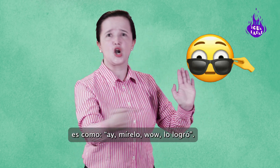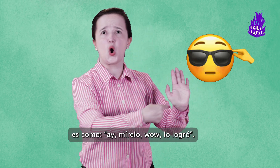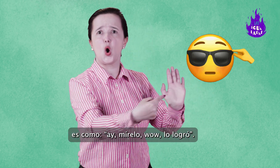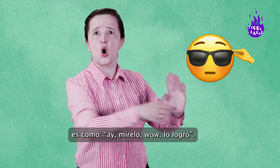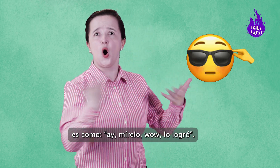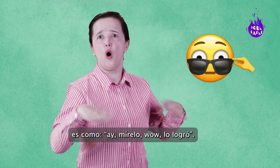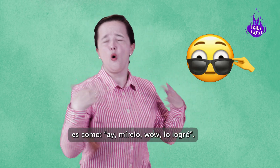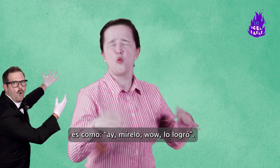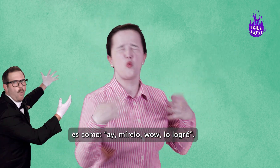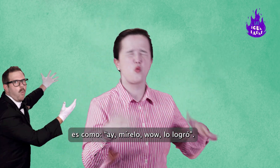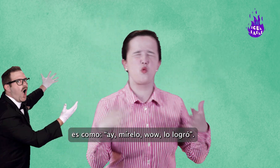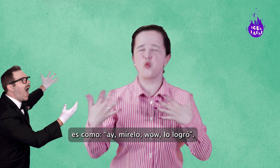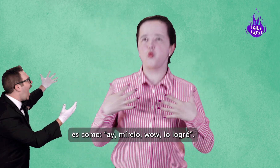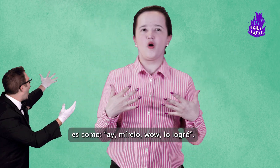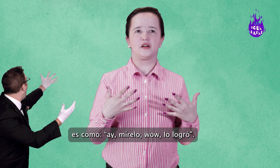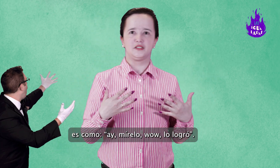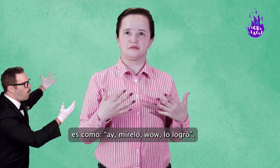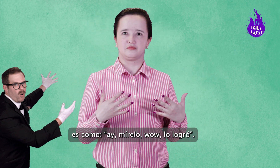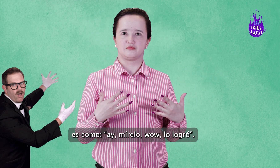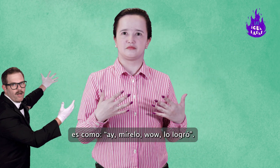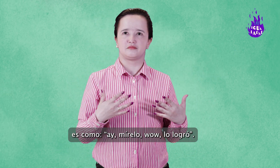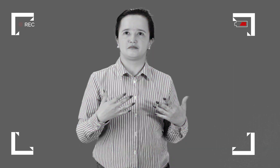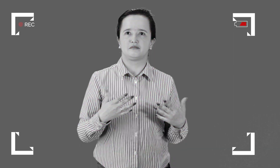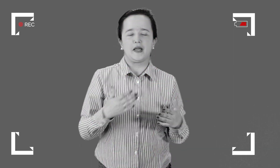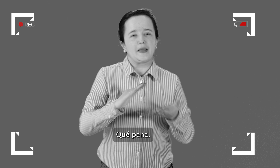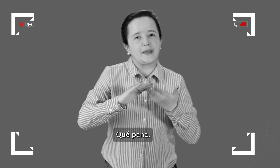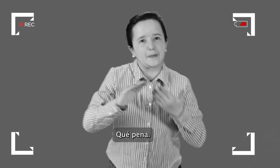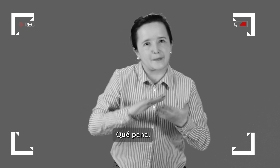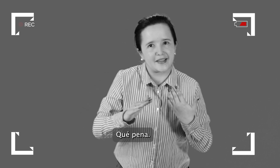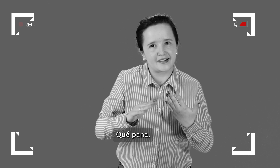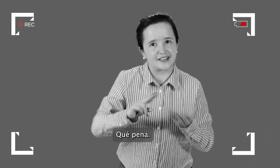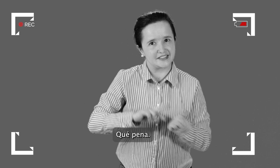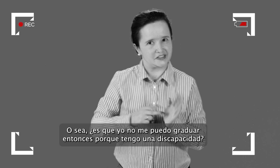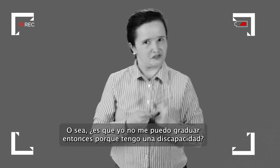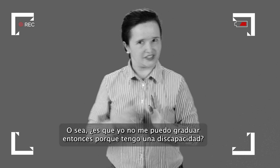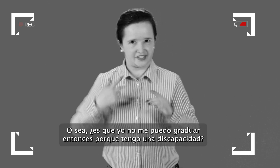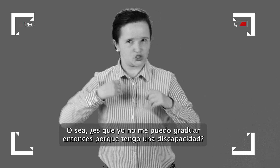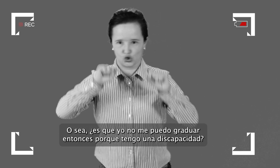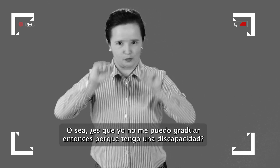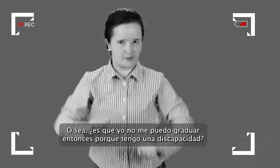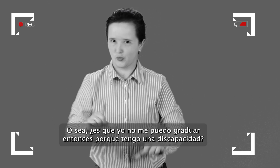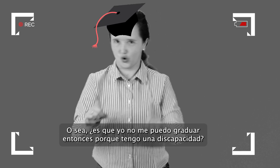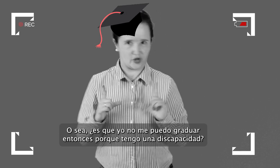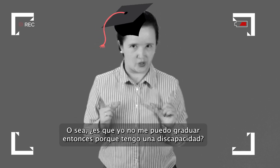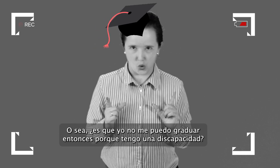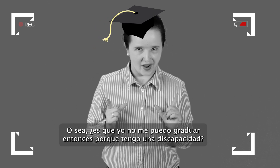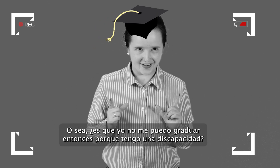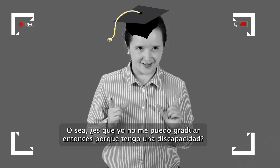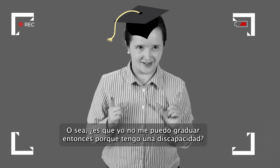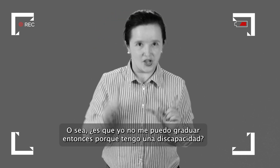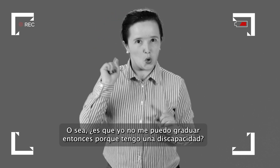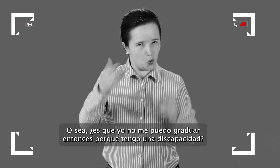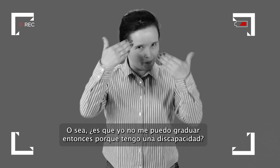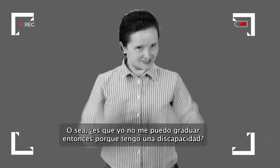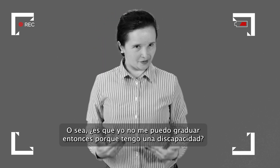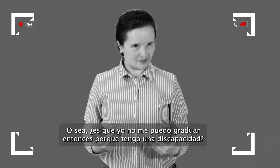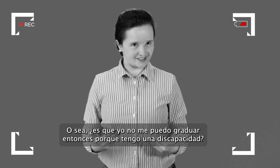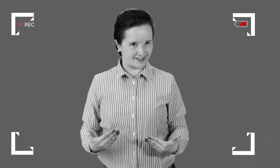mírelo, guau, lo logró. Como, qué pena, o sea, no, es que yo no me puedo graduar entonces, porque tengo una discapacidad.